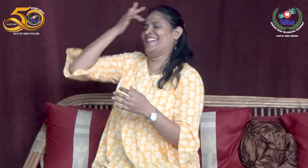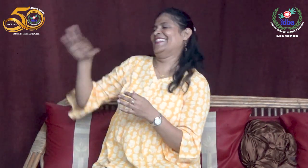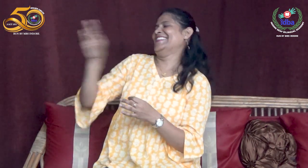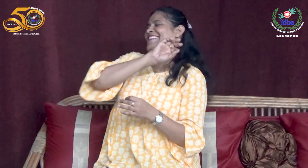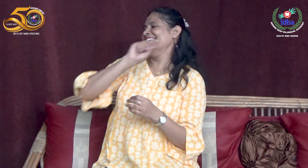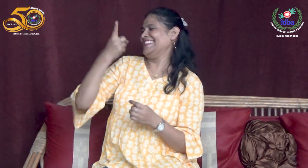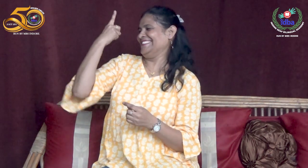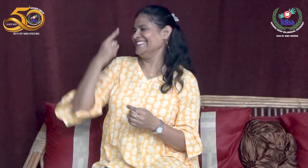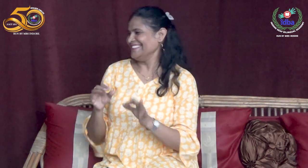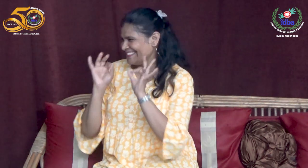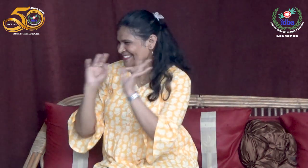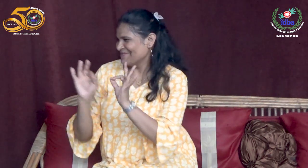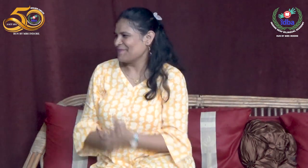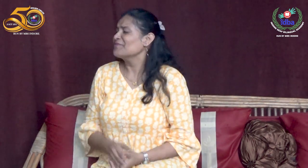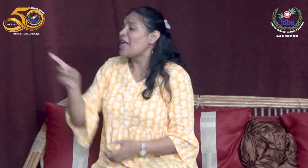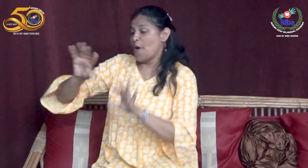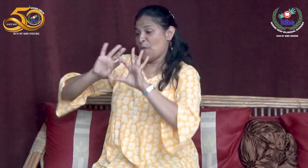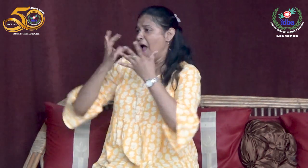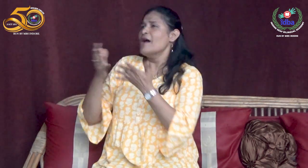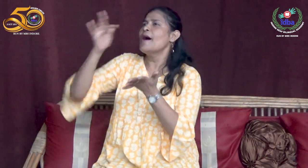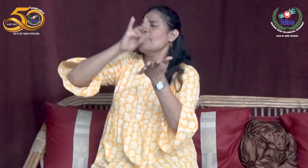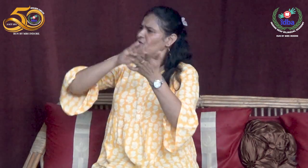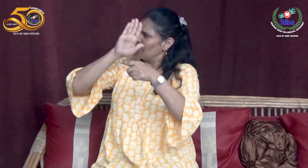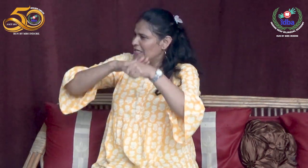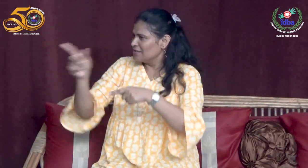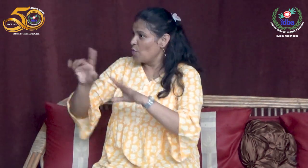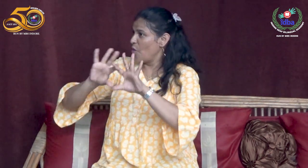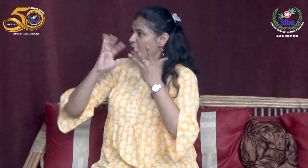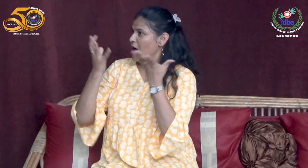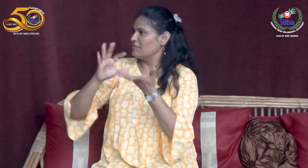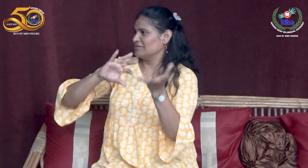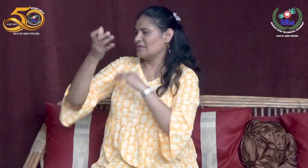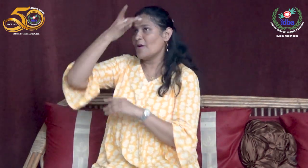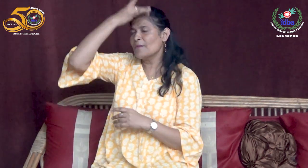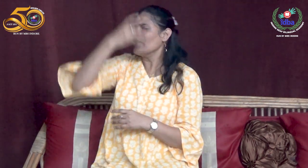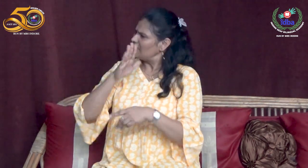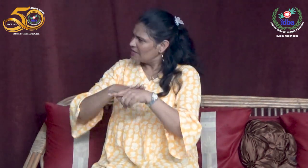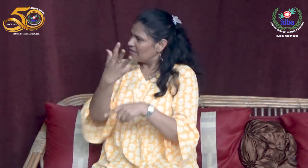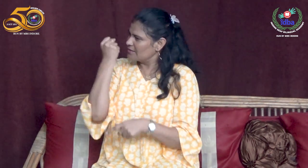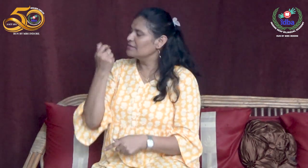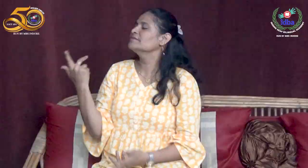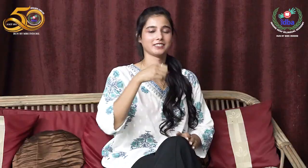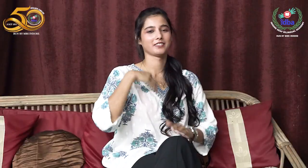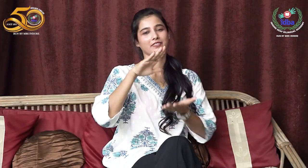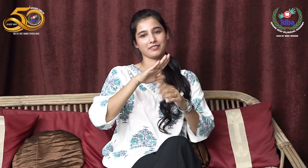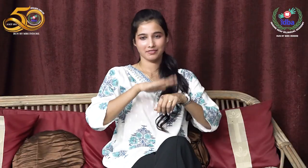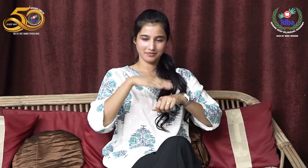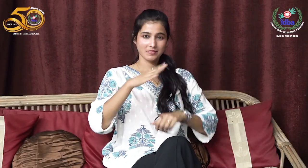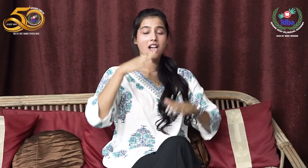वो 18 साल की हुई तो उसने फिर प्रैक्टिस करना चालू किया। अच्छा, तो क्या आपका मिस यूनिवर्स का भी आपका एक्सपीरियंस है?